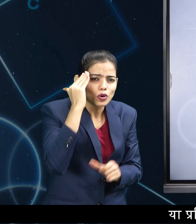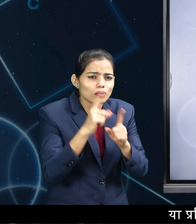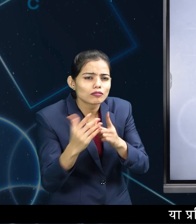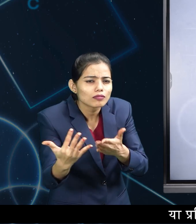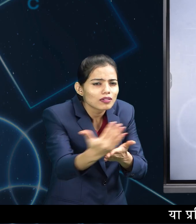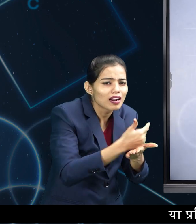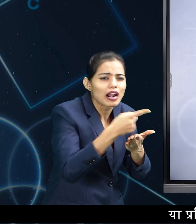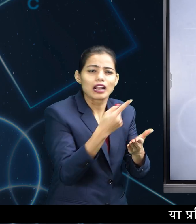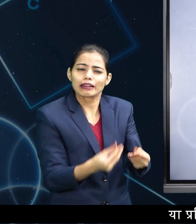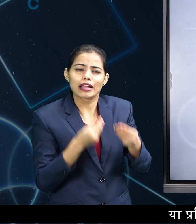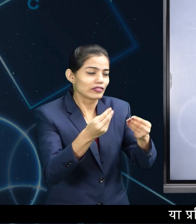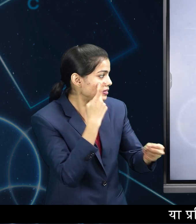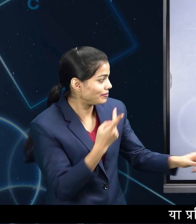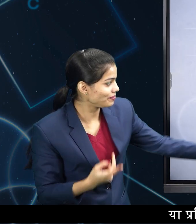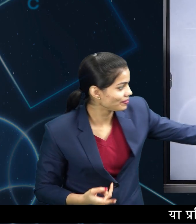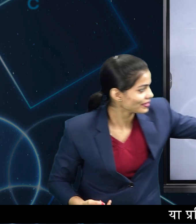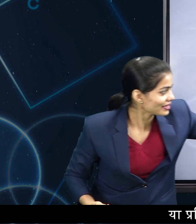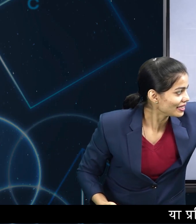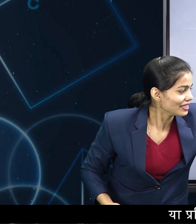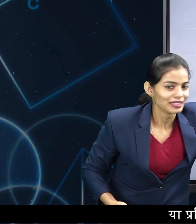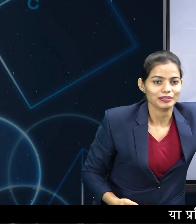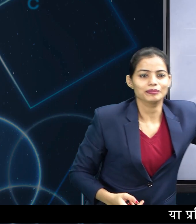माहिती सादरीकरण म्हणतात.